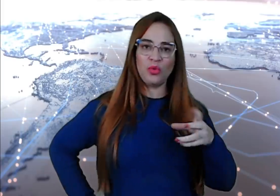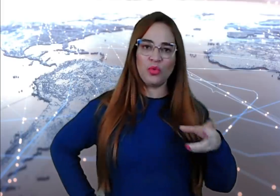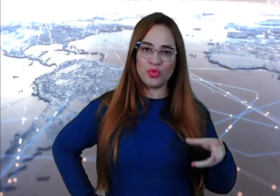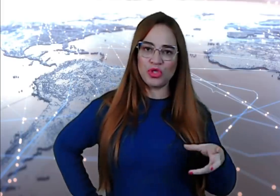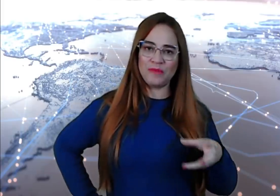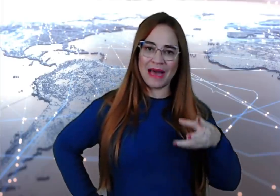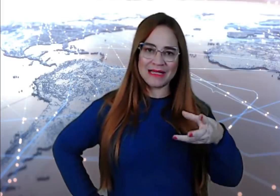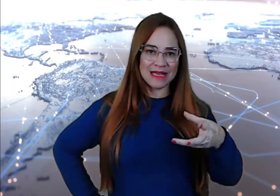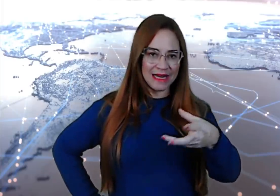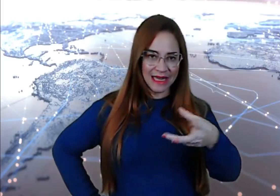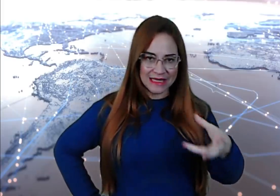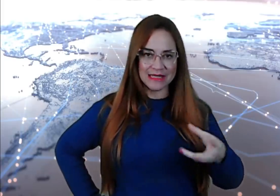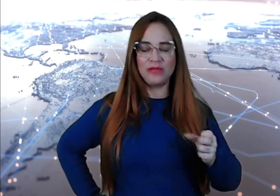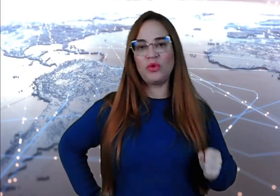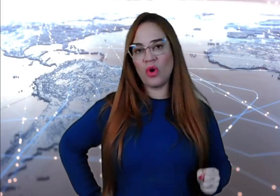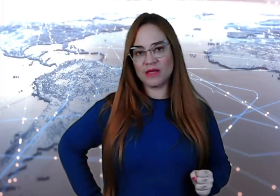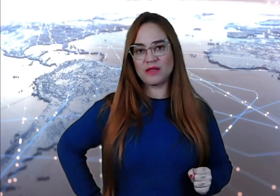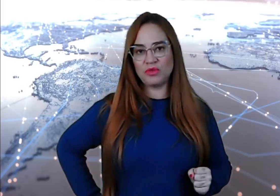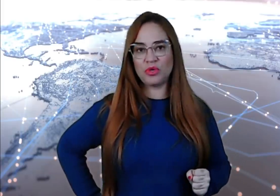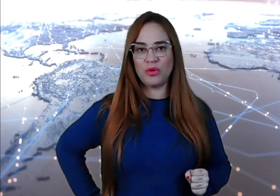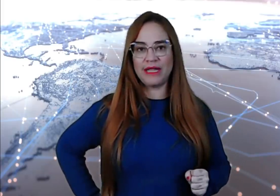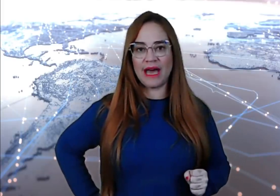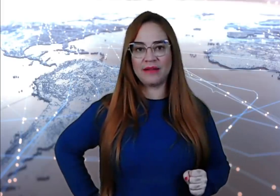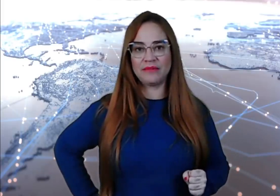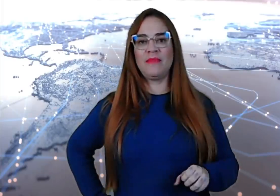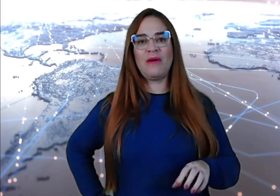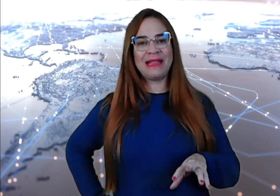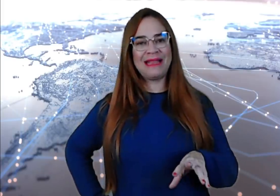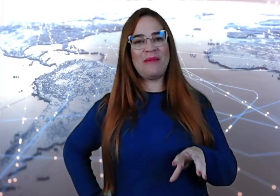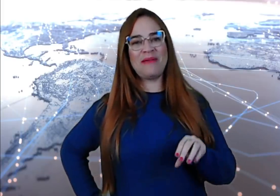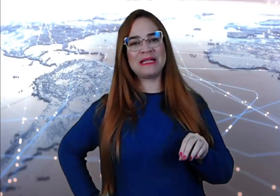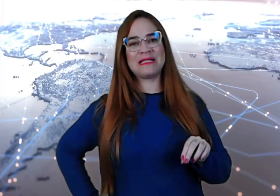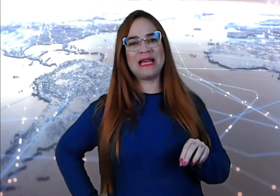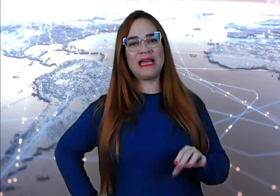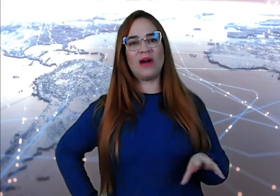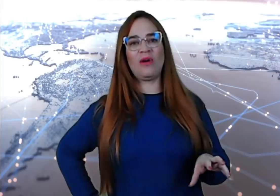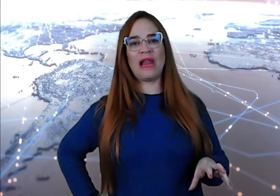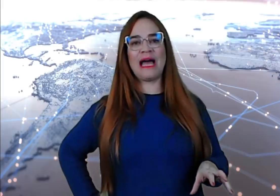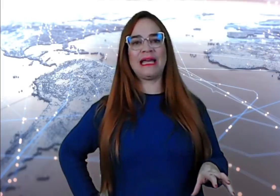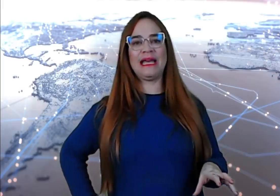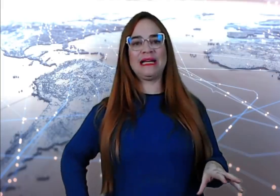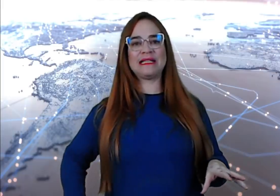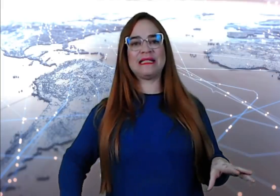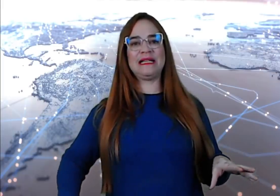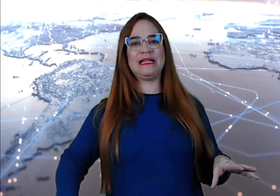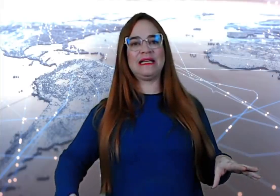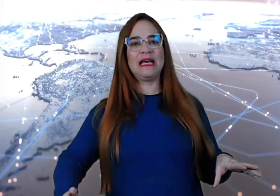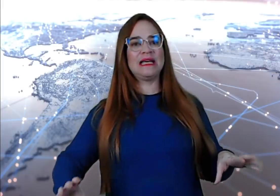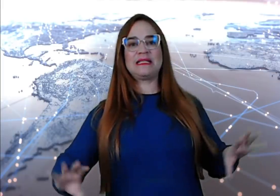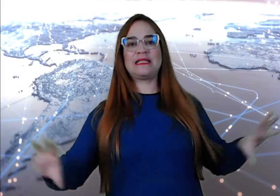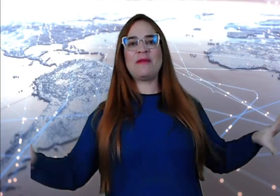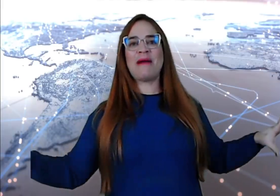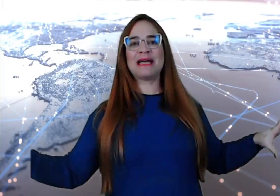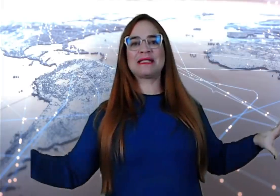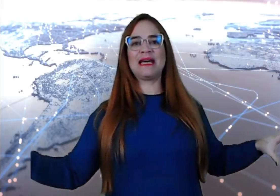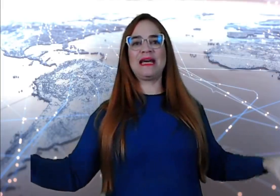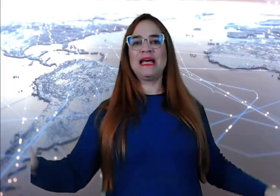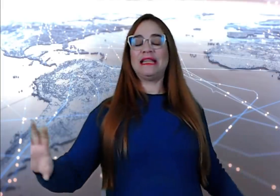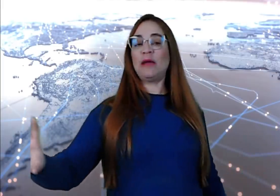uso de máscara que eles tanto gostam de cuidar. Eu até pensei que ia rolar aquele assim, sem máscara,